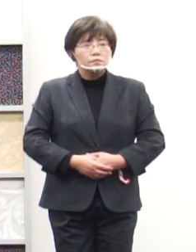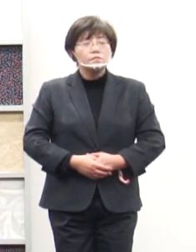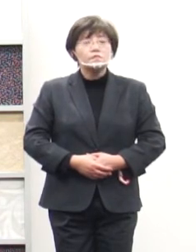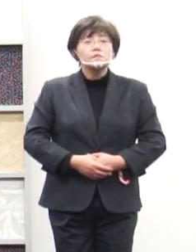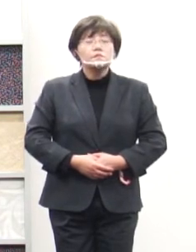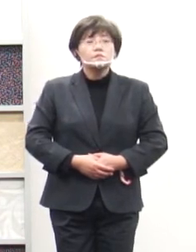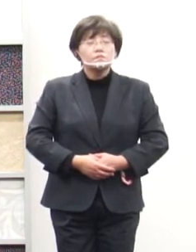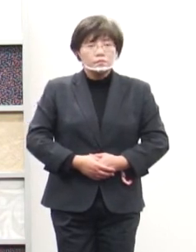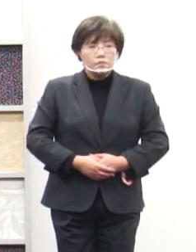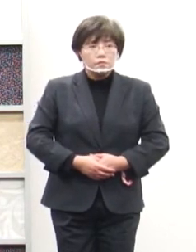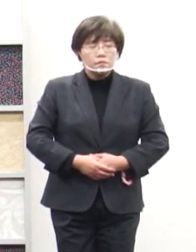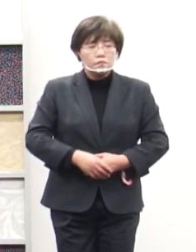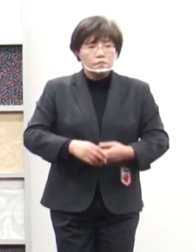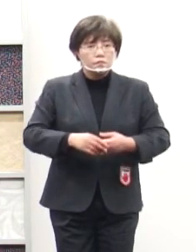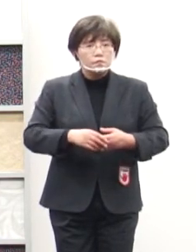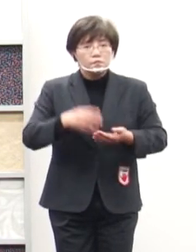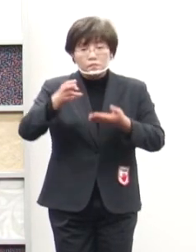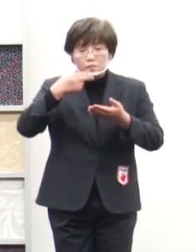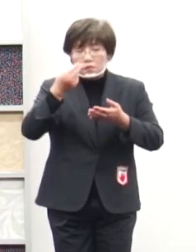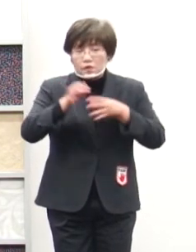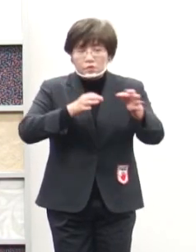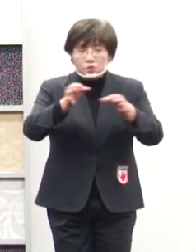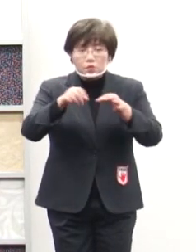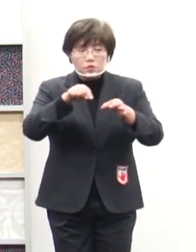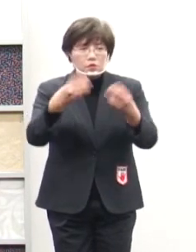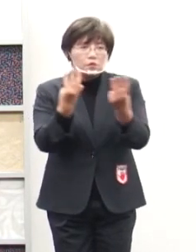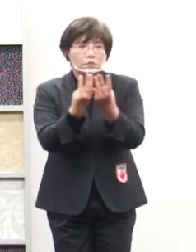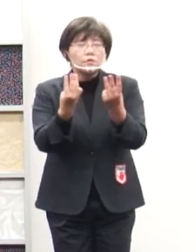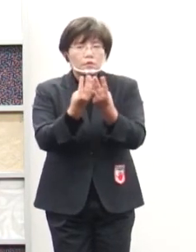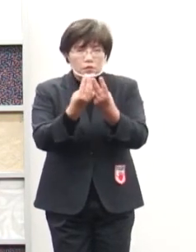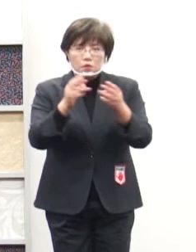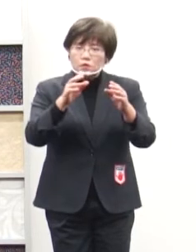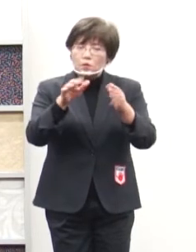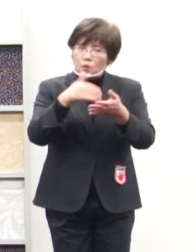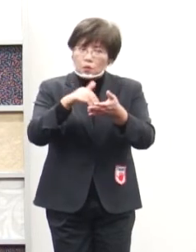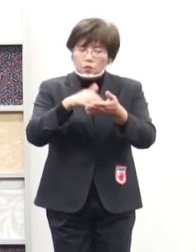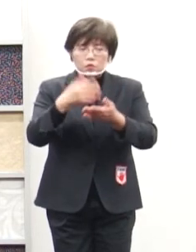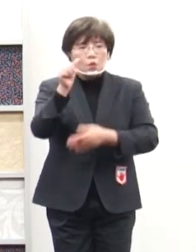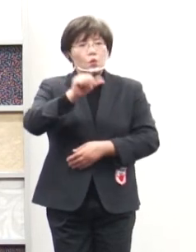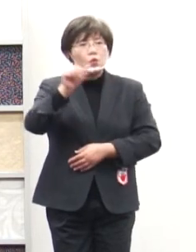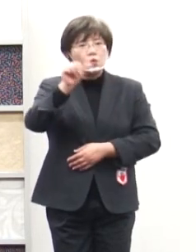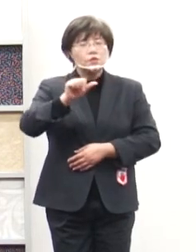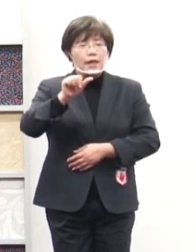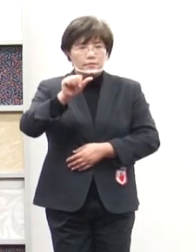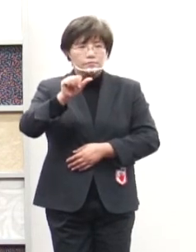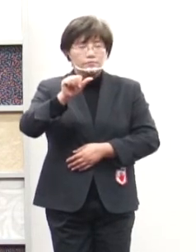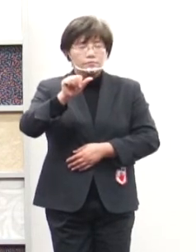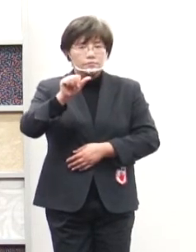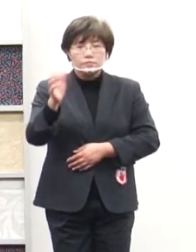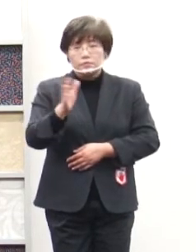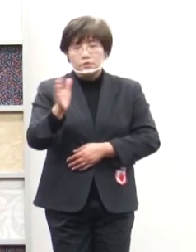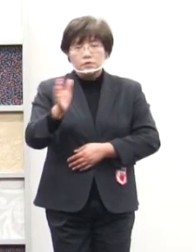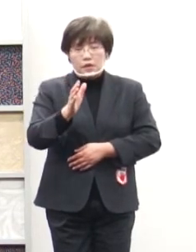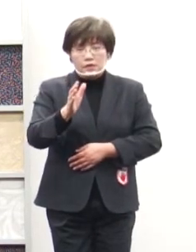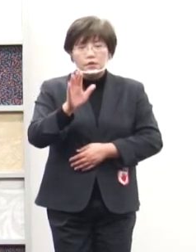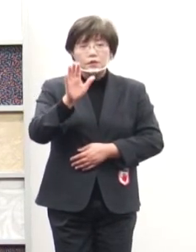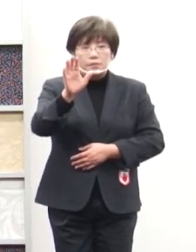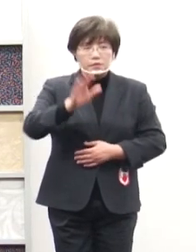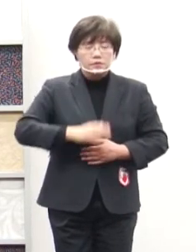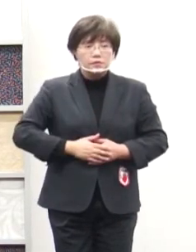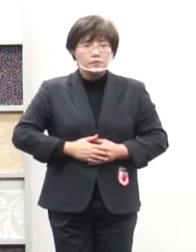経済センサスはですね、大体の飲食店の数約5000ぐらいであろうということであります。で、今回